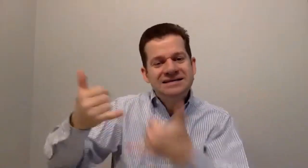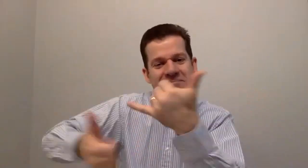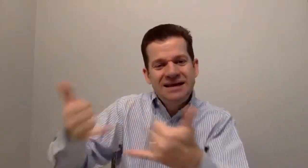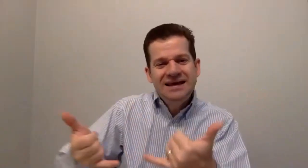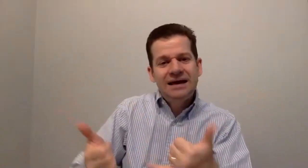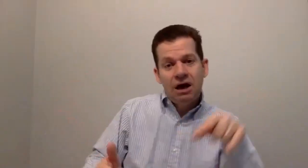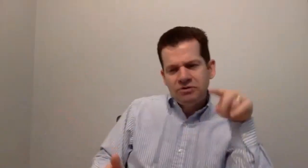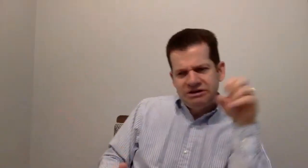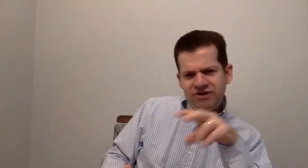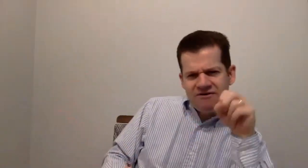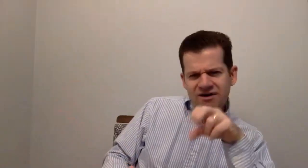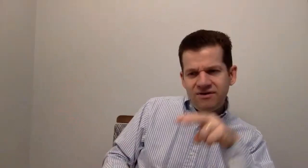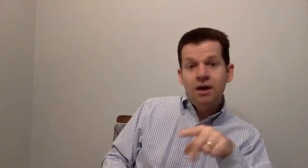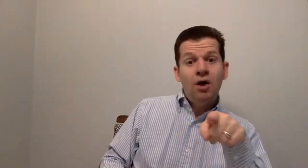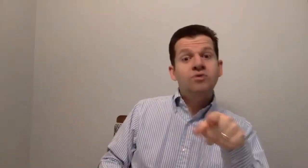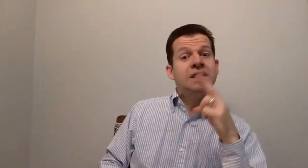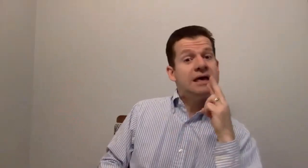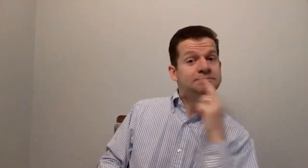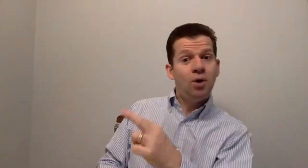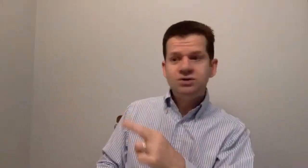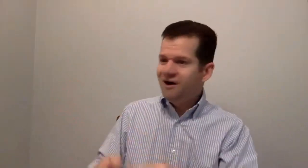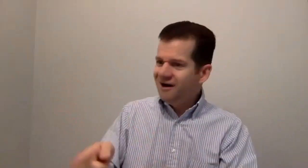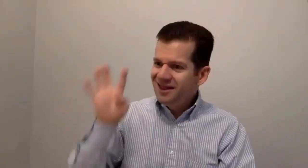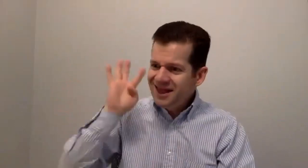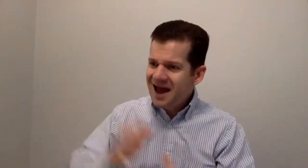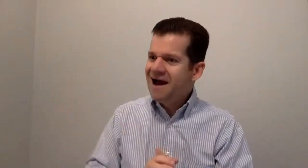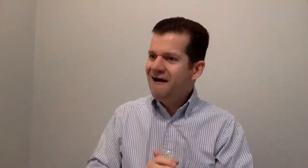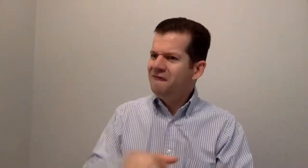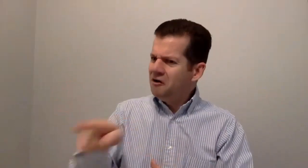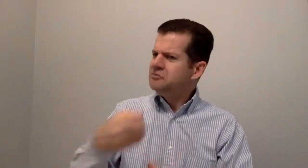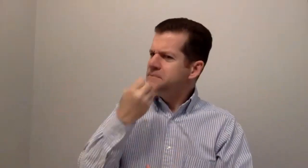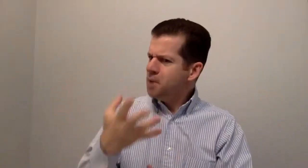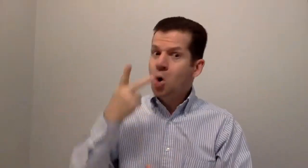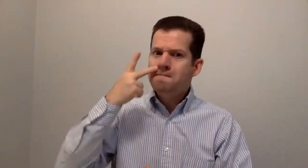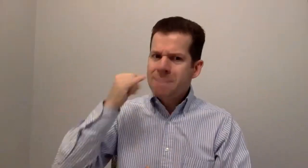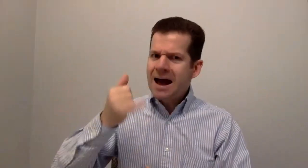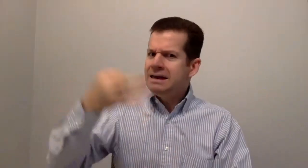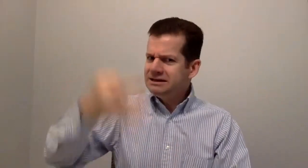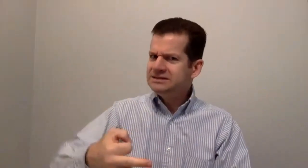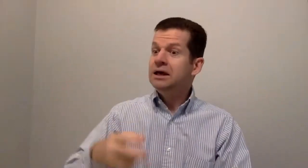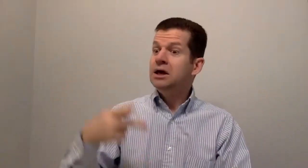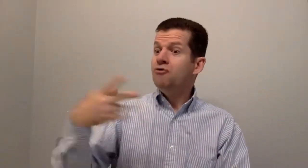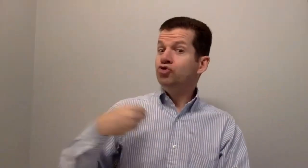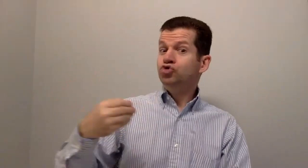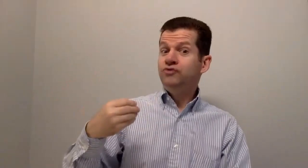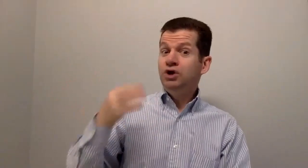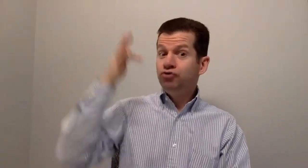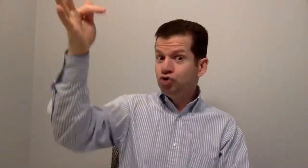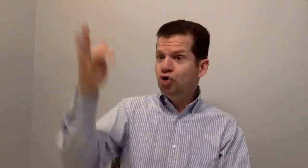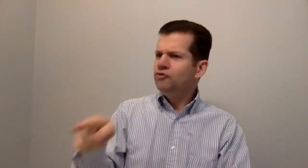criança, brinca. Você vê, você responde, legal, você é bom, pai, filho, futuro,